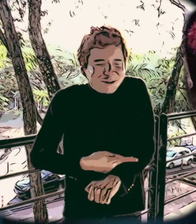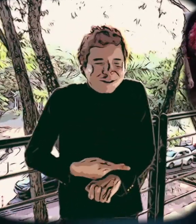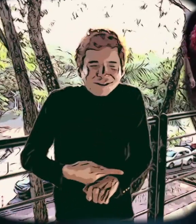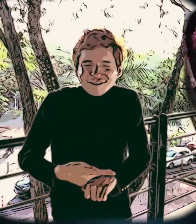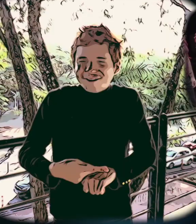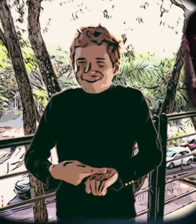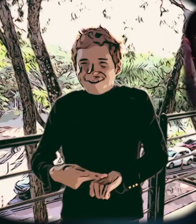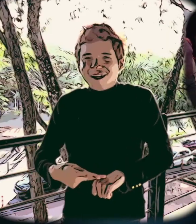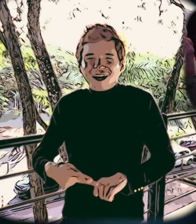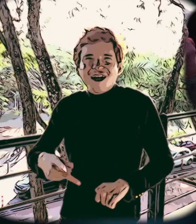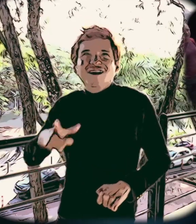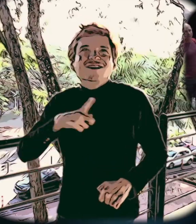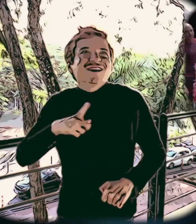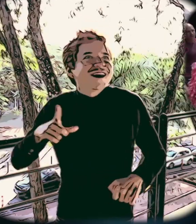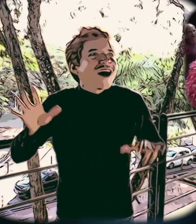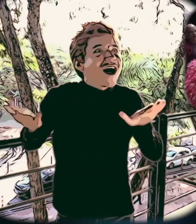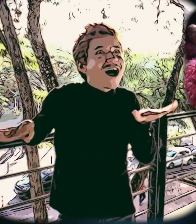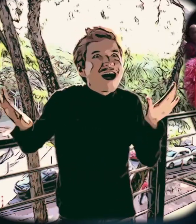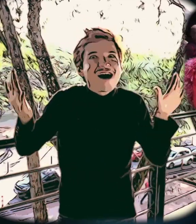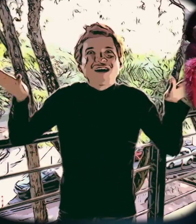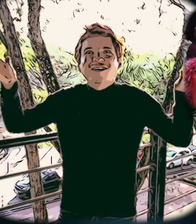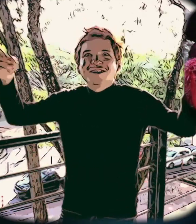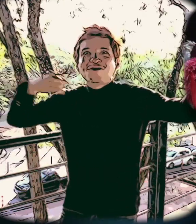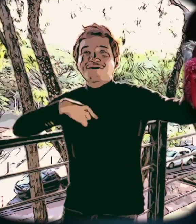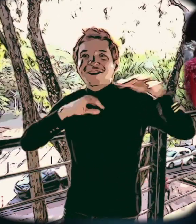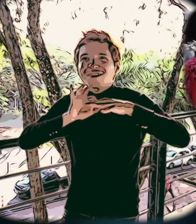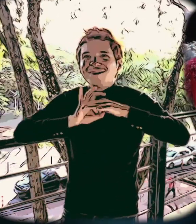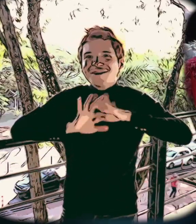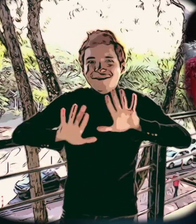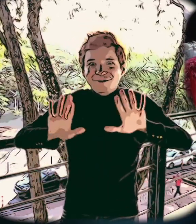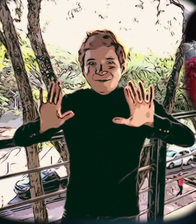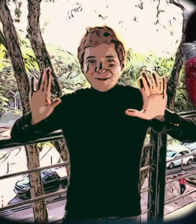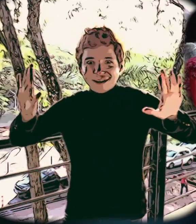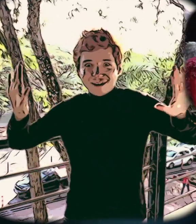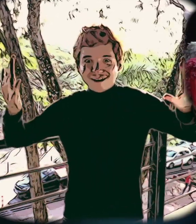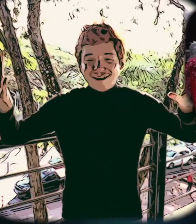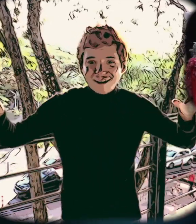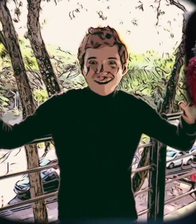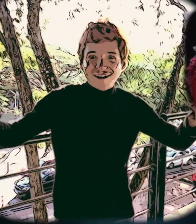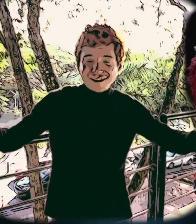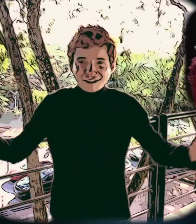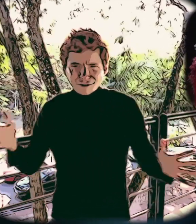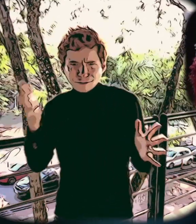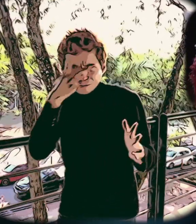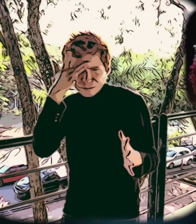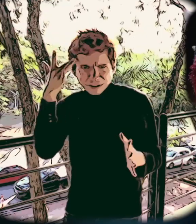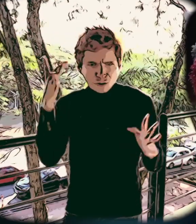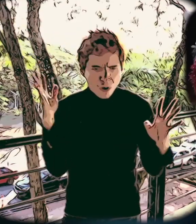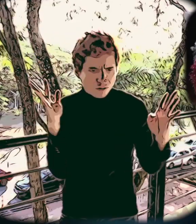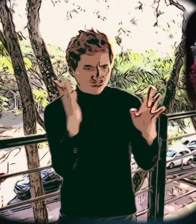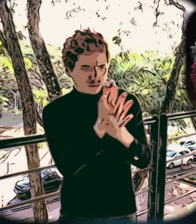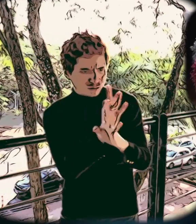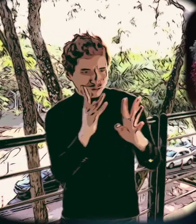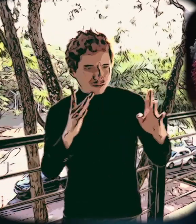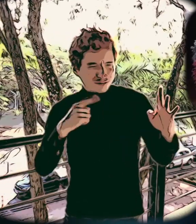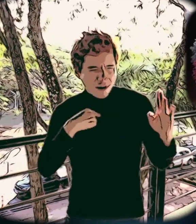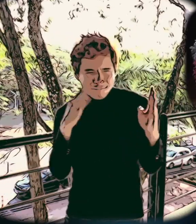e viver a mais pura ilusão de ter asas pra me libertar.